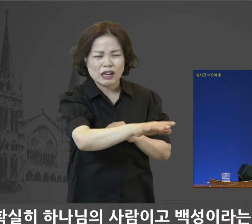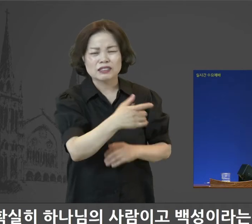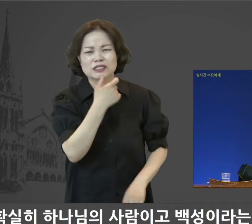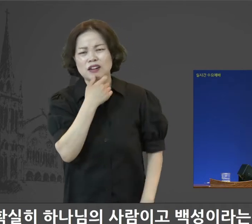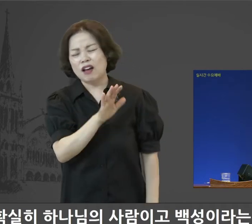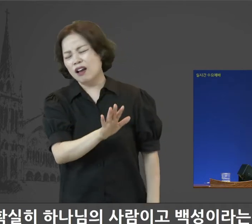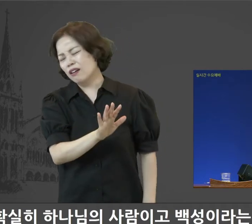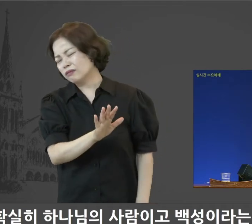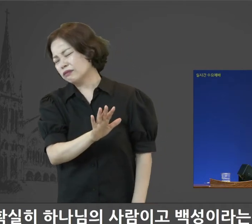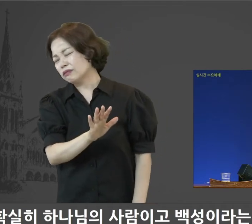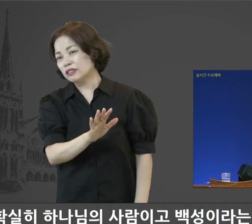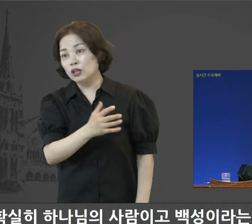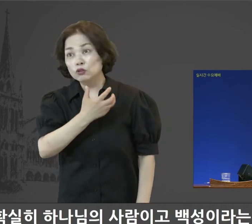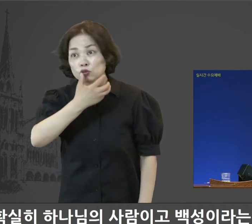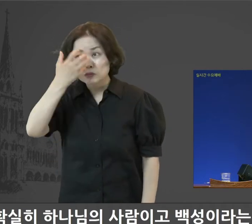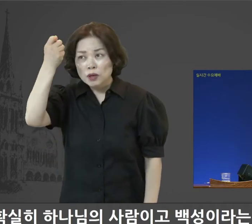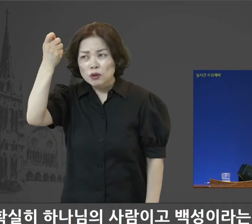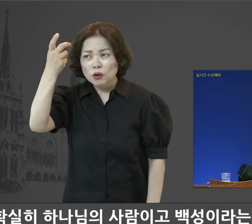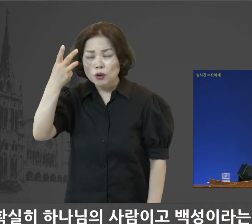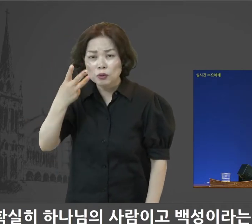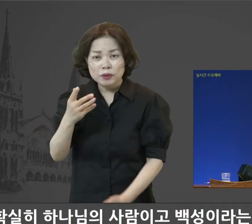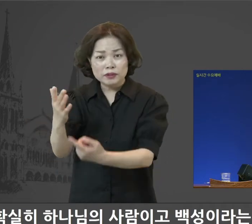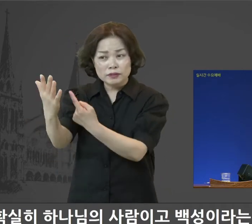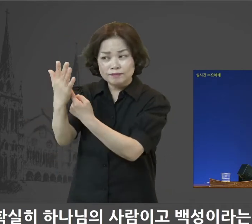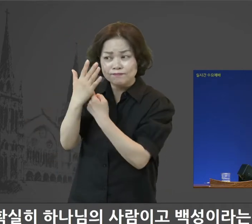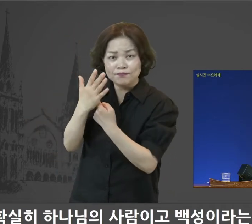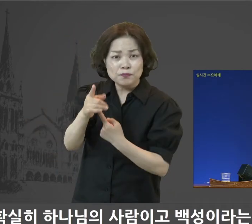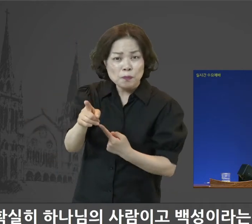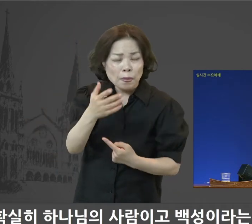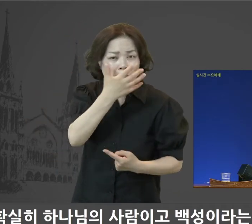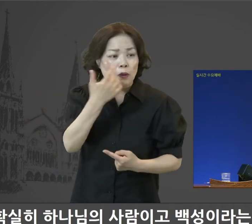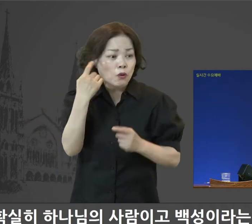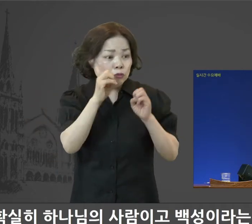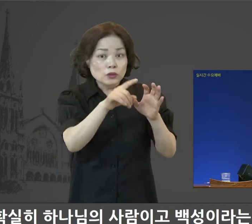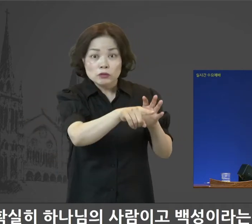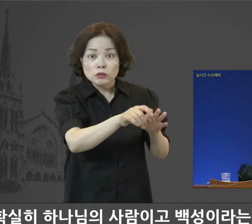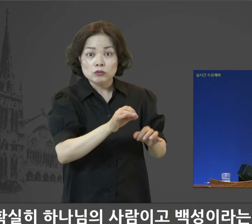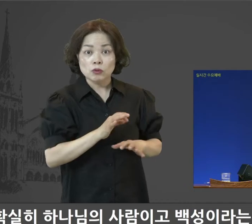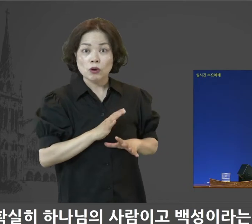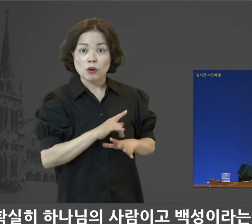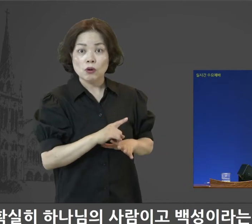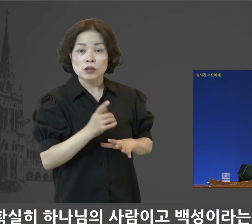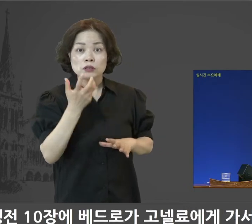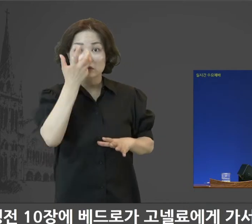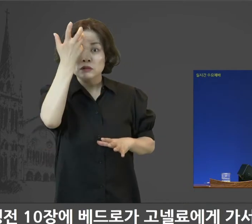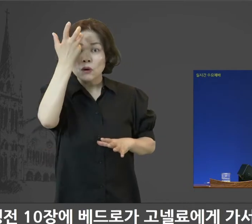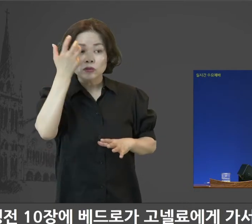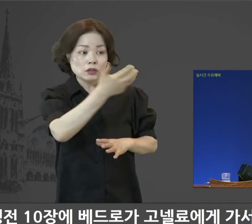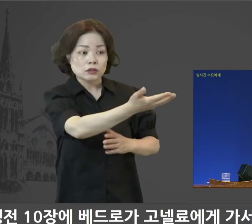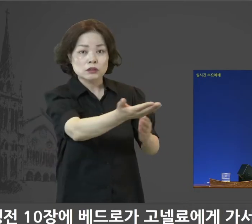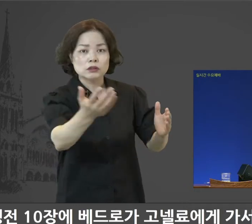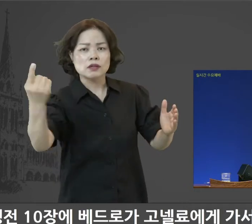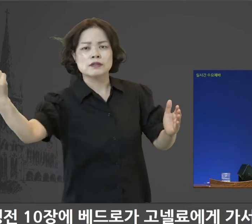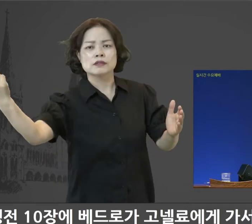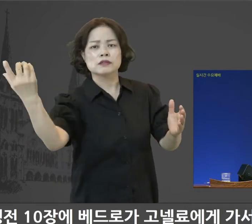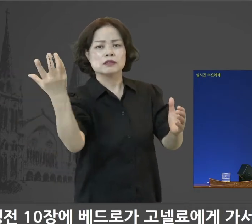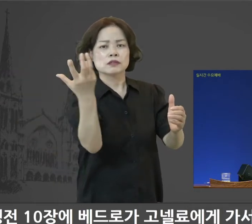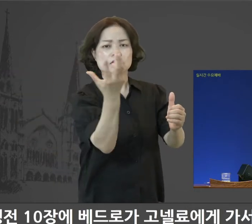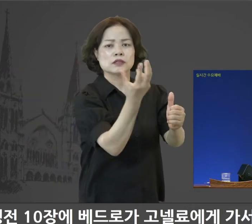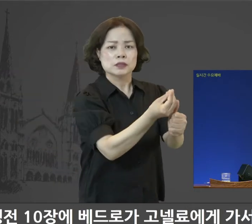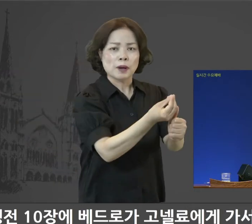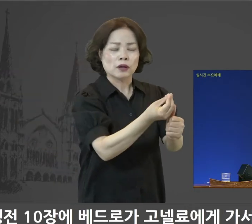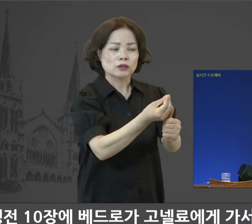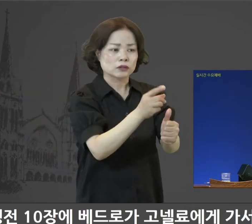싫었는데 꿈을 연거푼 꾸게 하시니까 간 거죠. 그래서 복음을 전했는데 놀랍게도 성령이 그들에게 임하는 것을 본